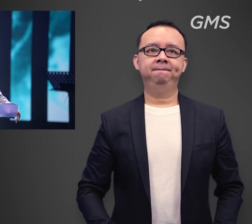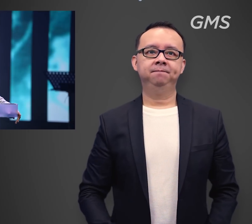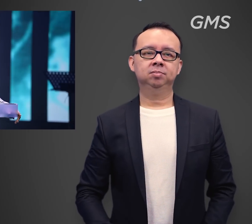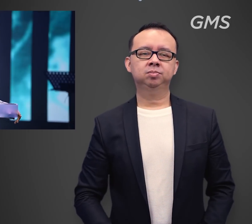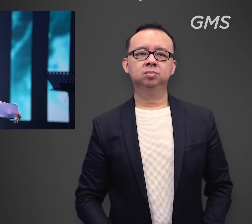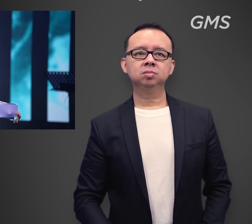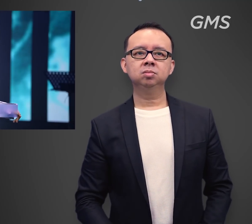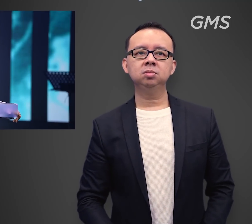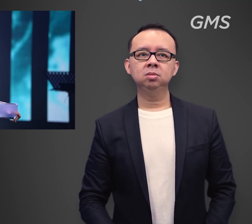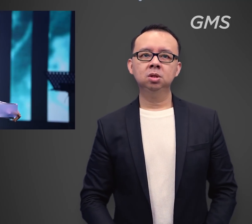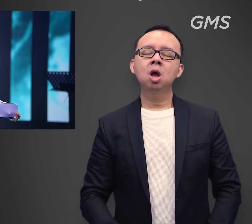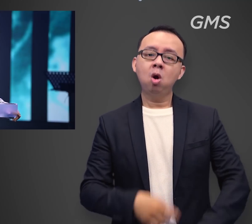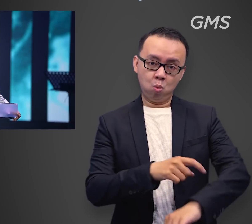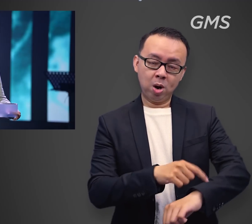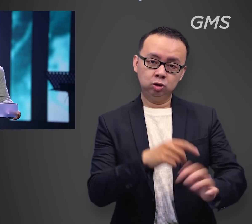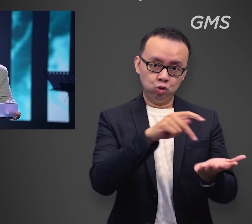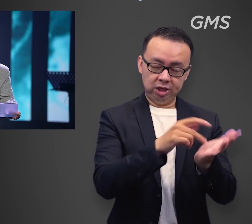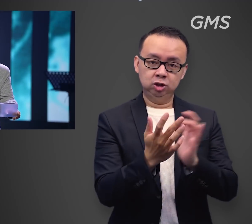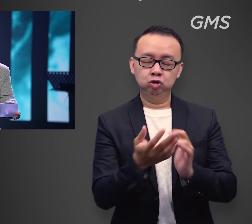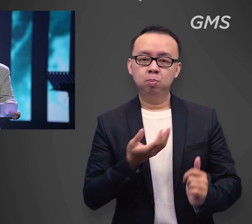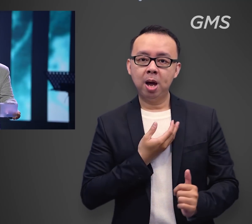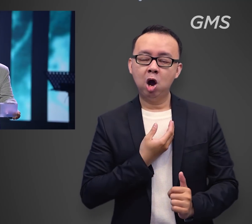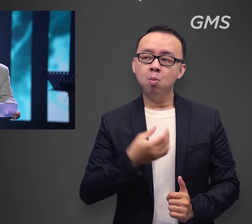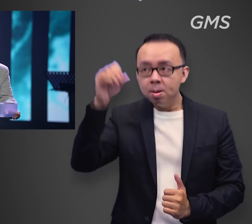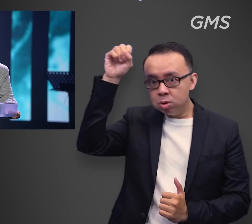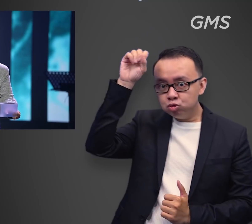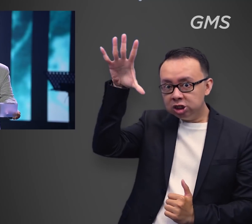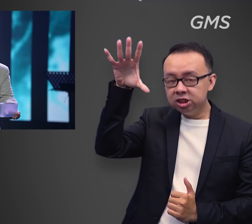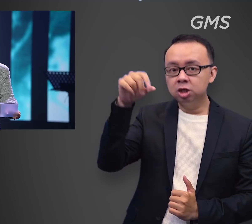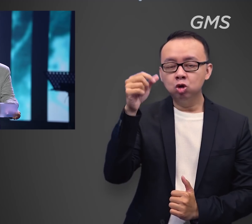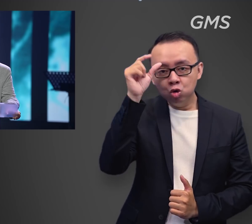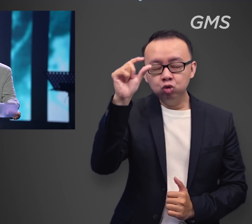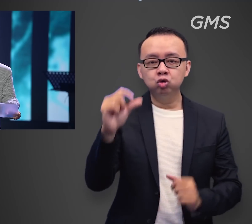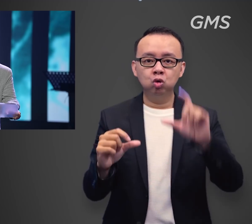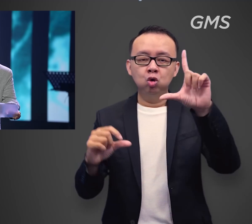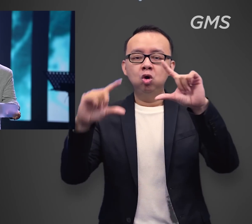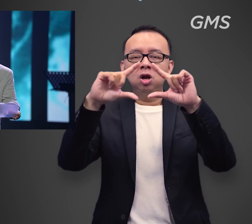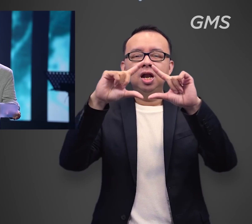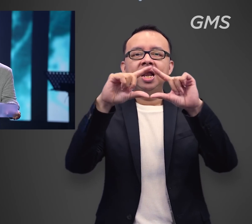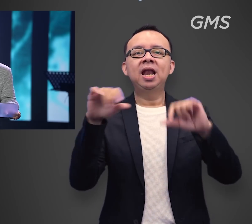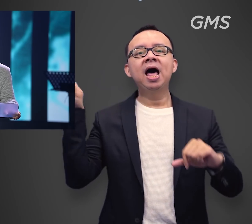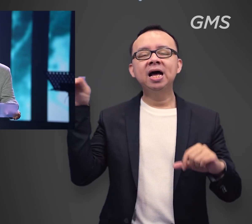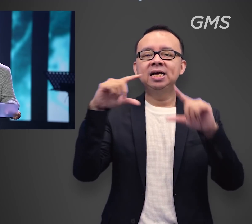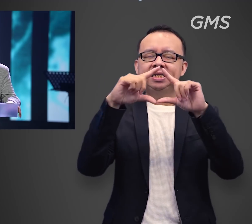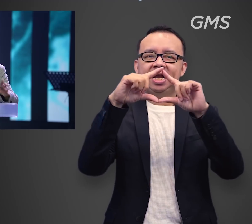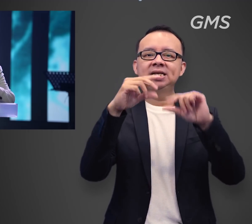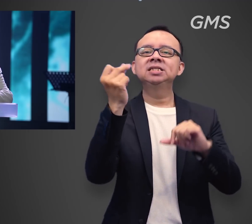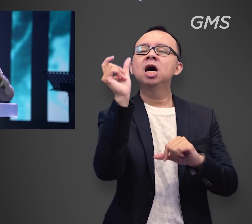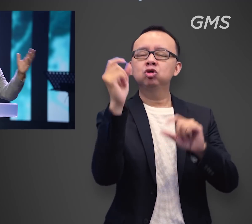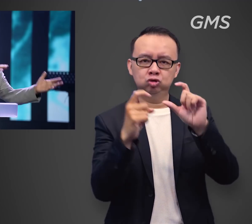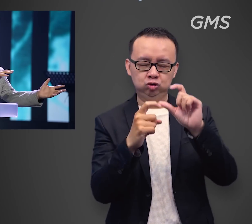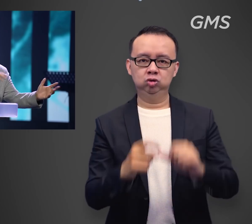mau berbuat mujizat untuk Lazarus. Apa yang diperintahkan untuk pertama? Yesus perintahkan orang untuk